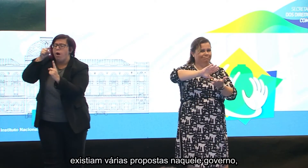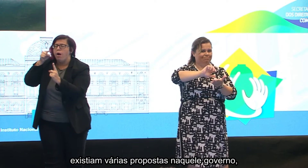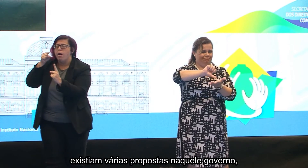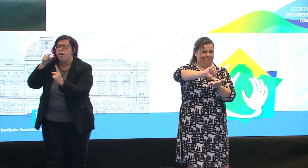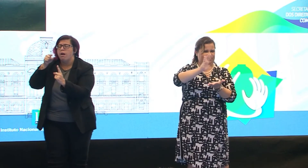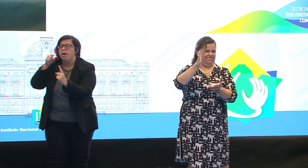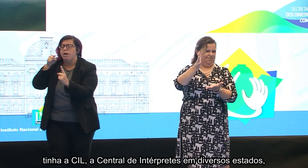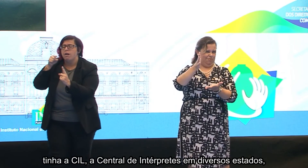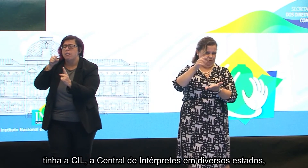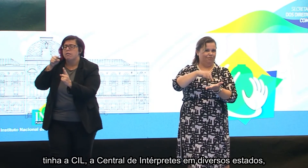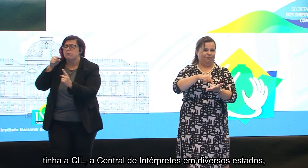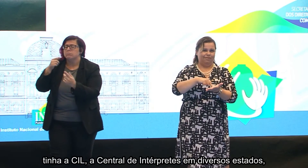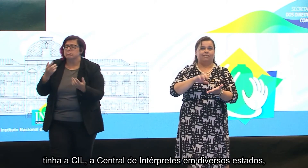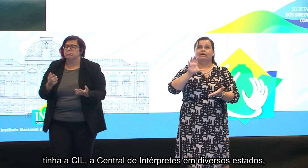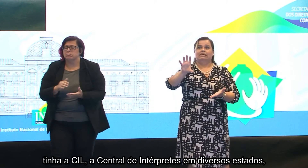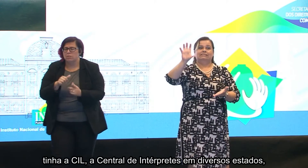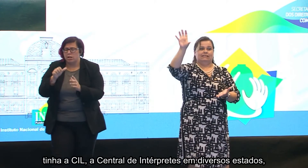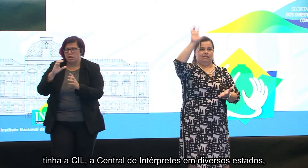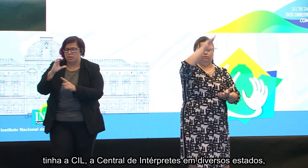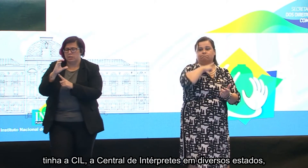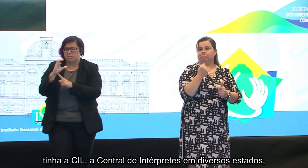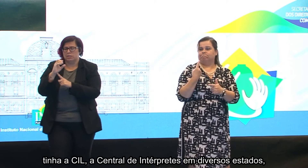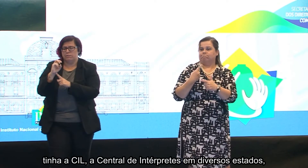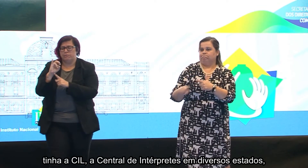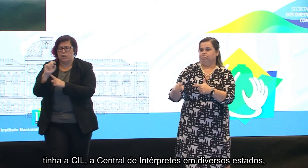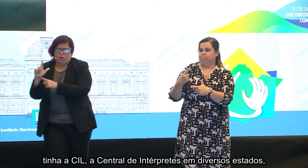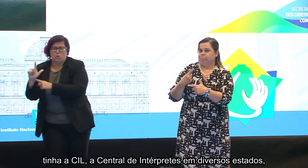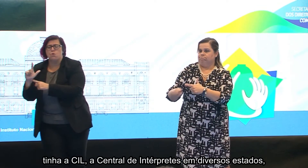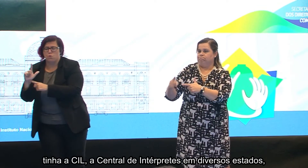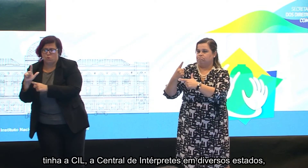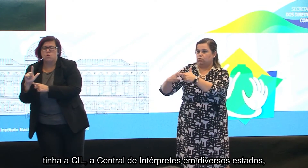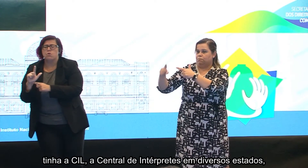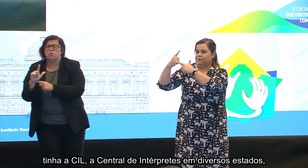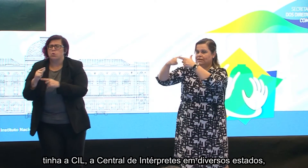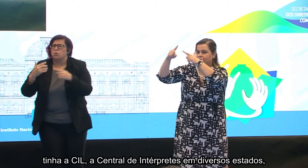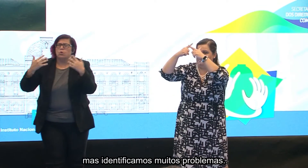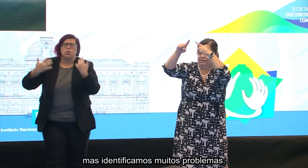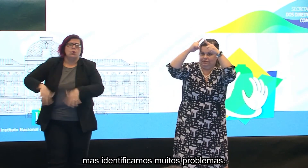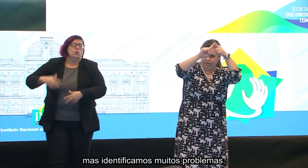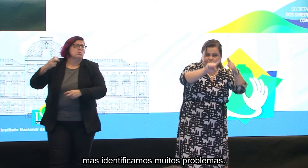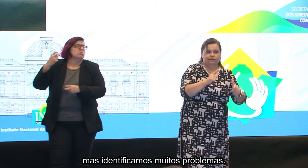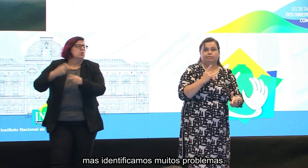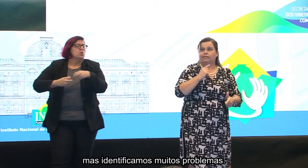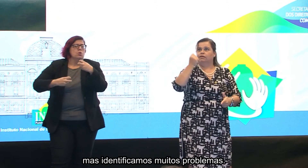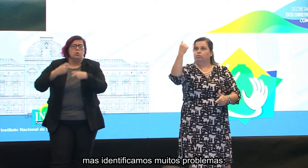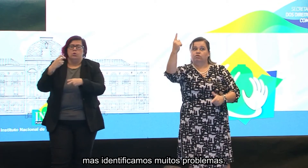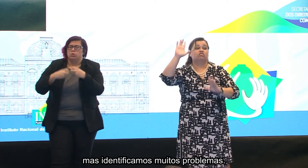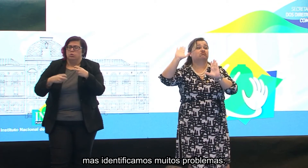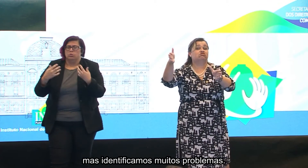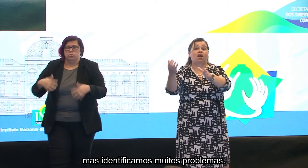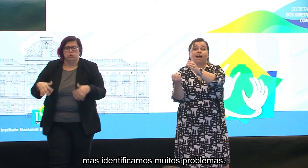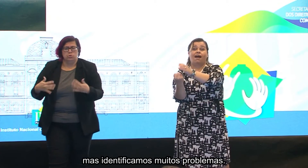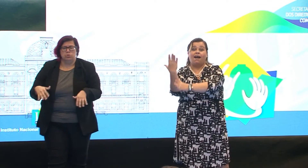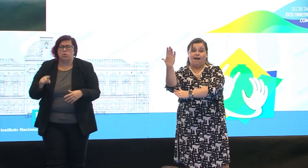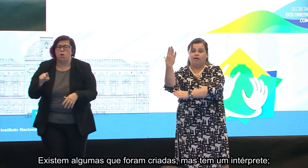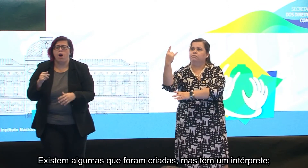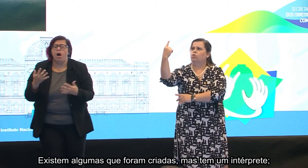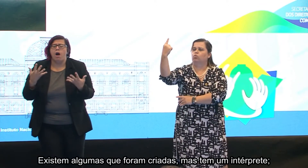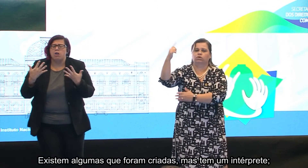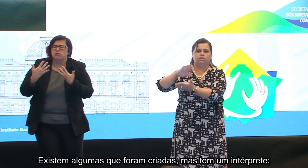governo. E tinha a CIL, a Central de Intérprete em diversos estados. Mas identificamos muitos problemas. Existem